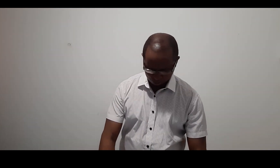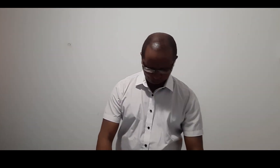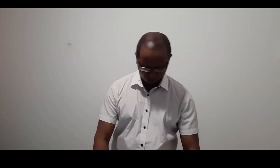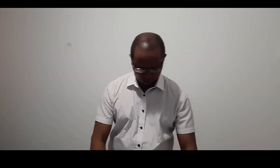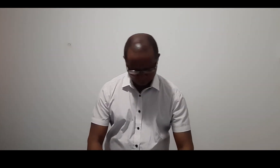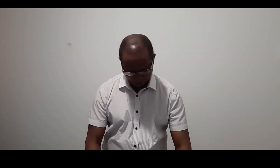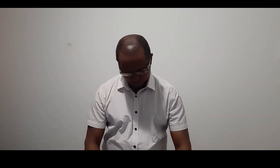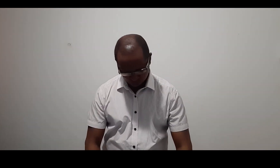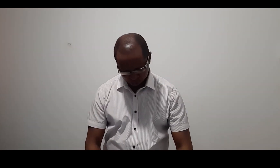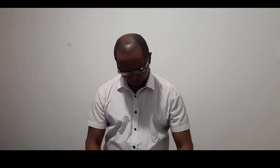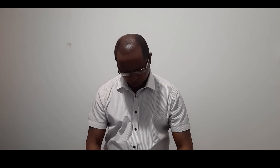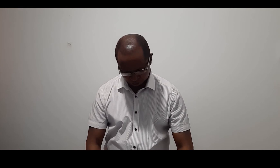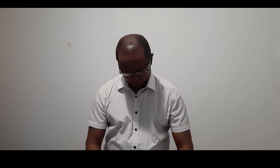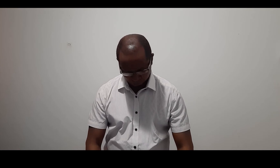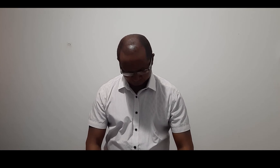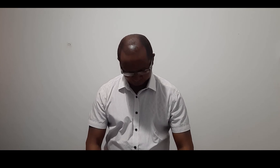be famindrampo sy fitiavana eo